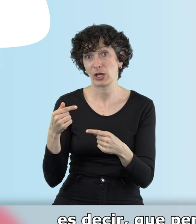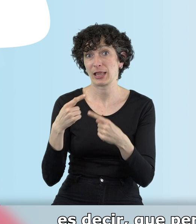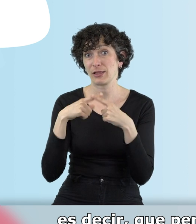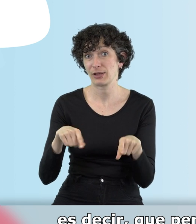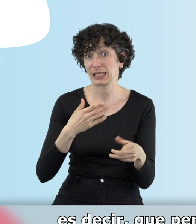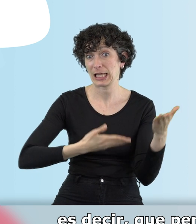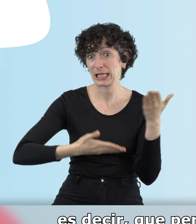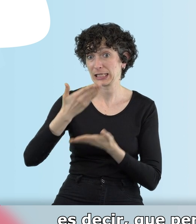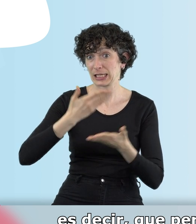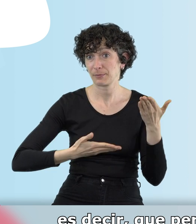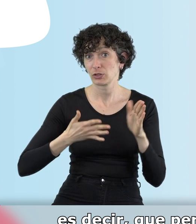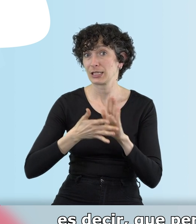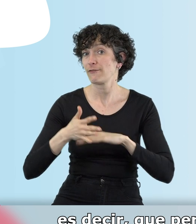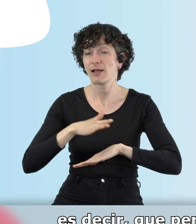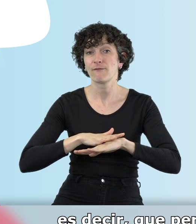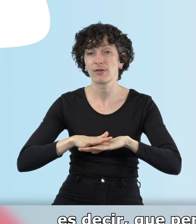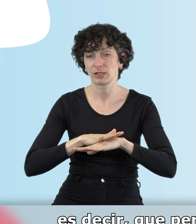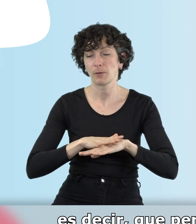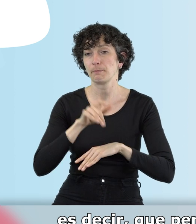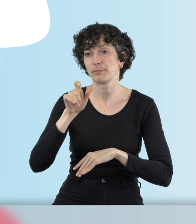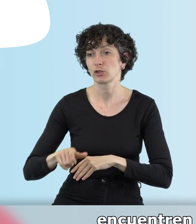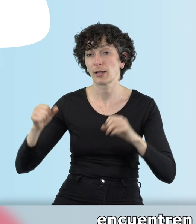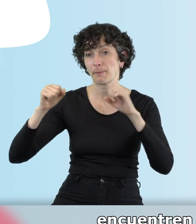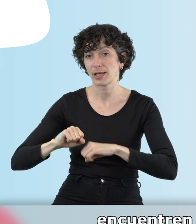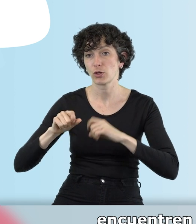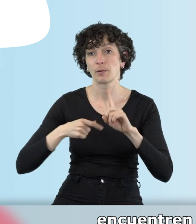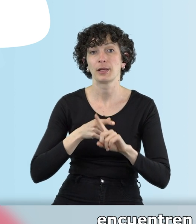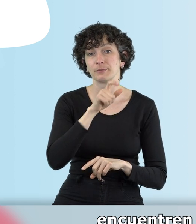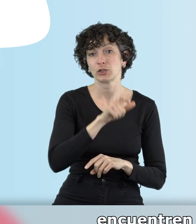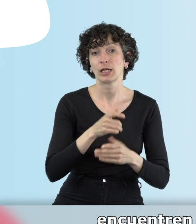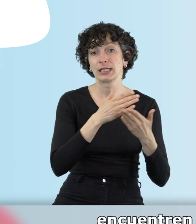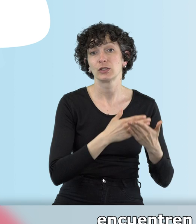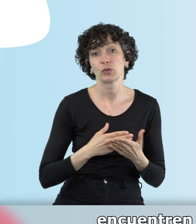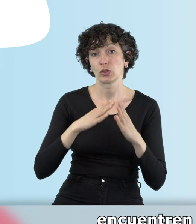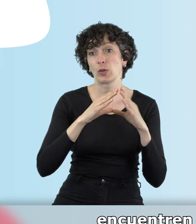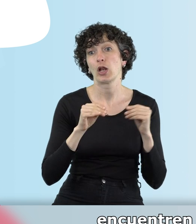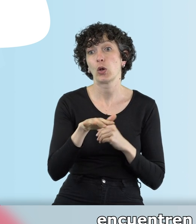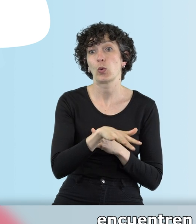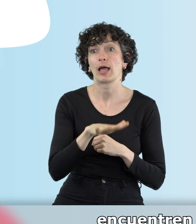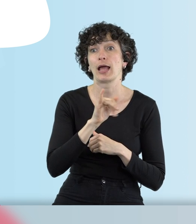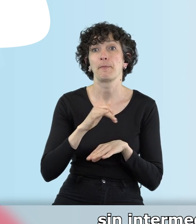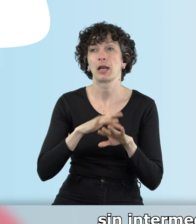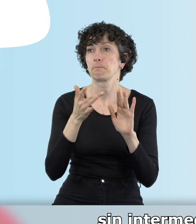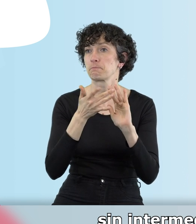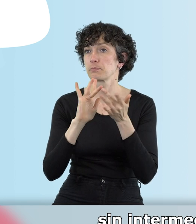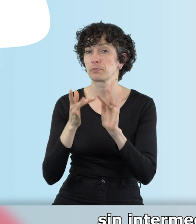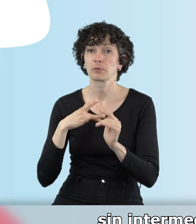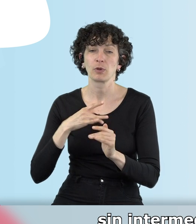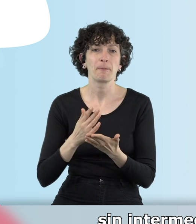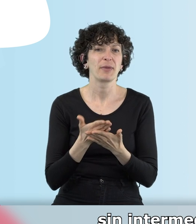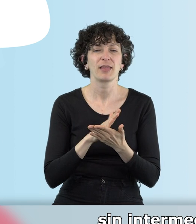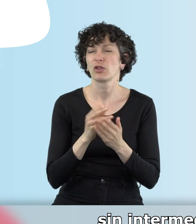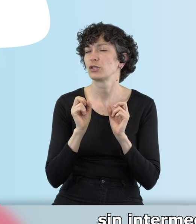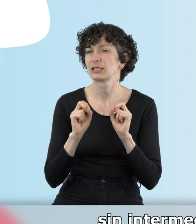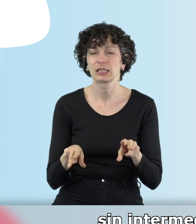intergeneracional, es decir, que persona mayor y estudiante universitario encuentren huecos donde poder interactuar sin intermediarios,